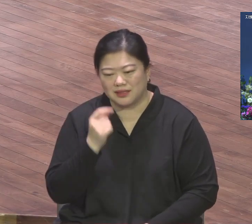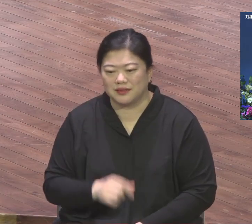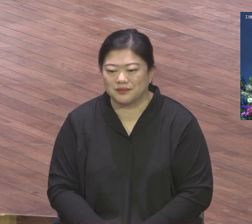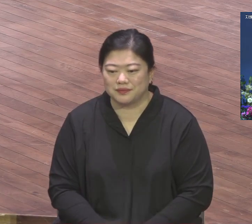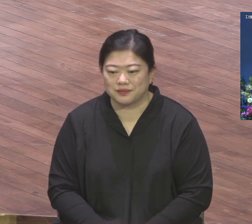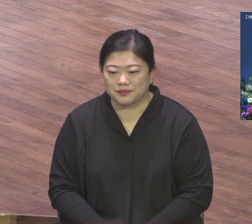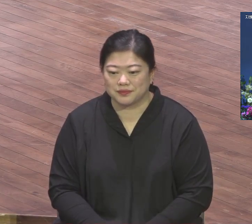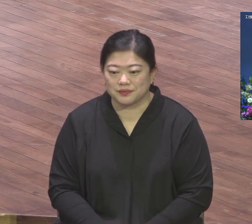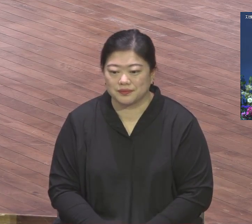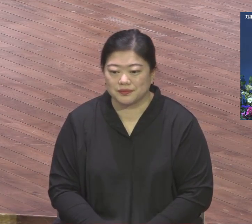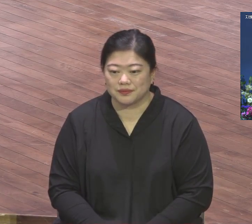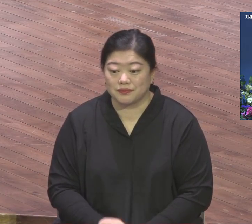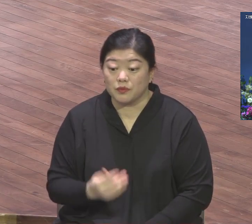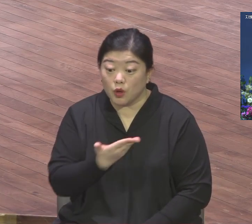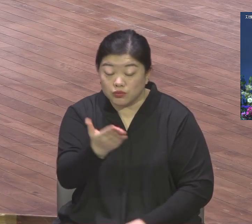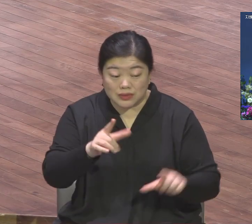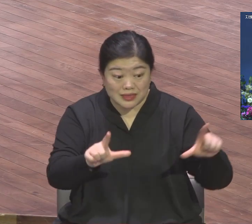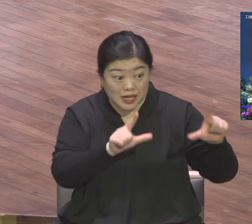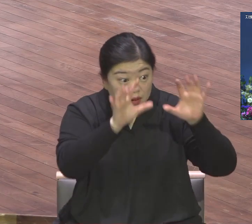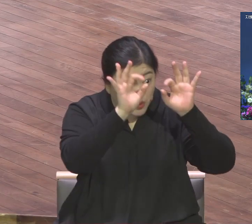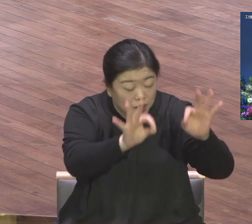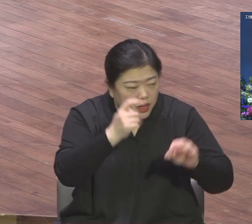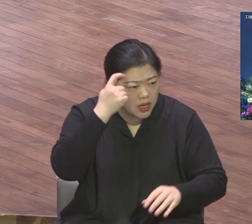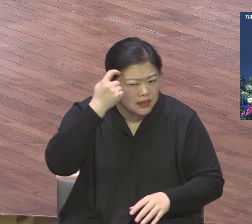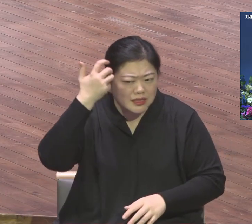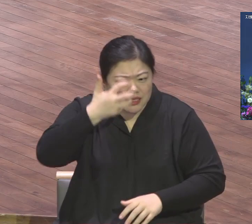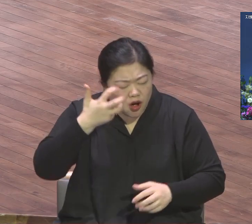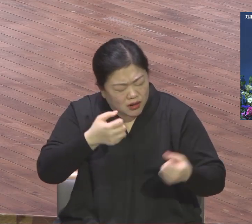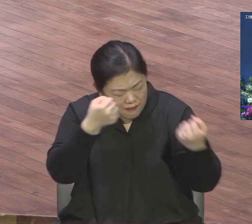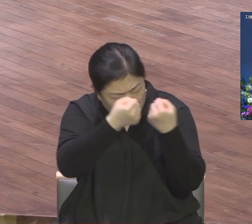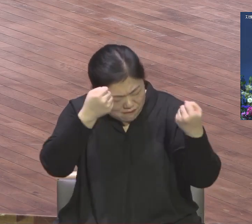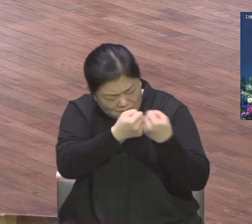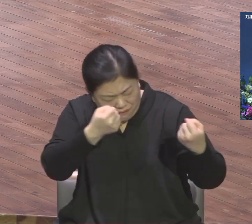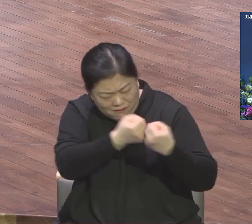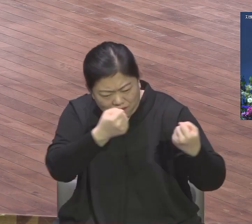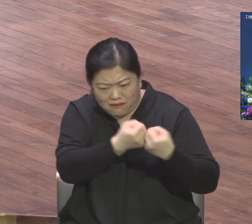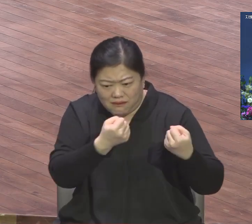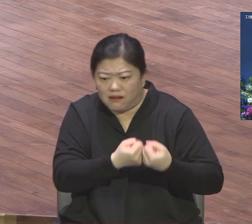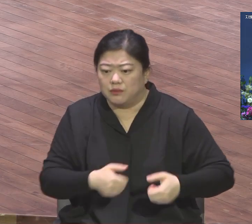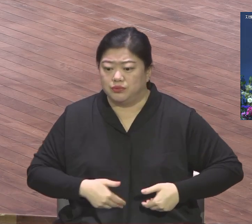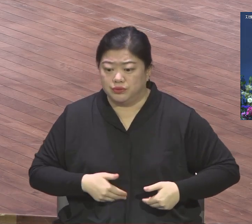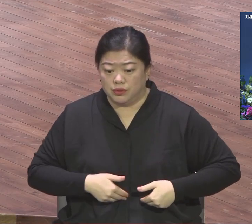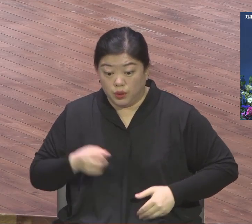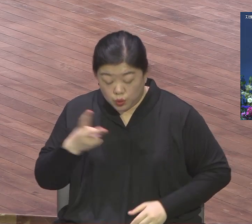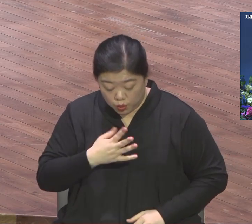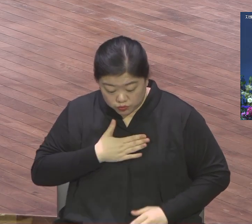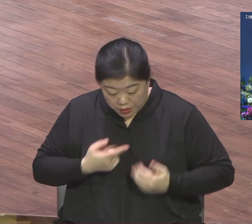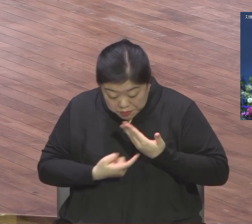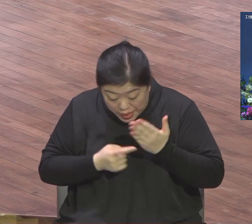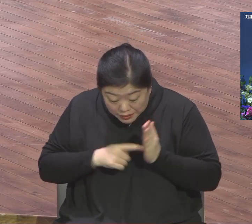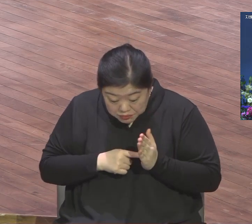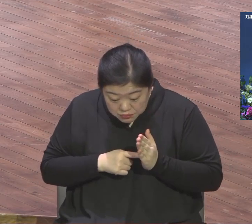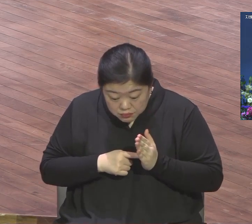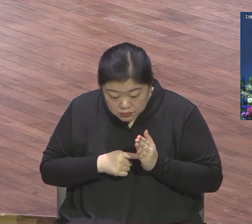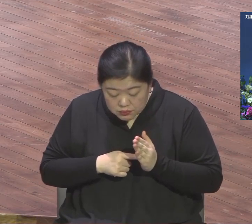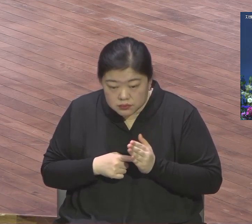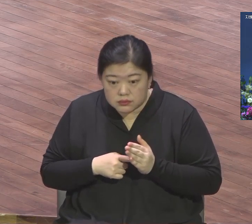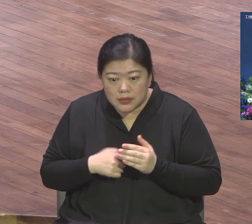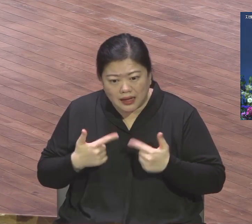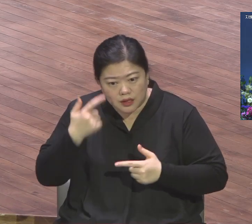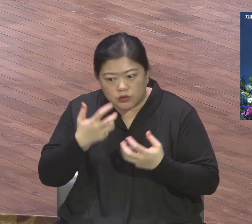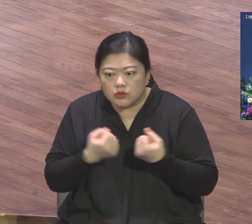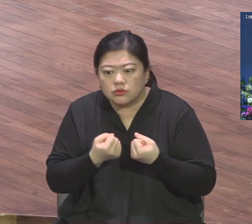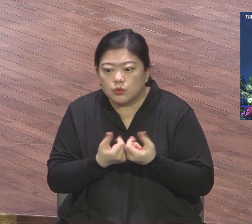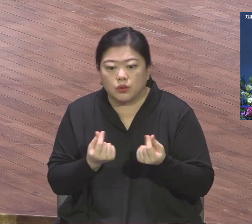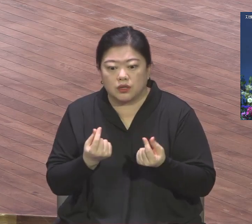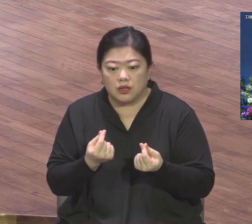영적 전쟁터예요. 아멘? 우리 마음이 영적 전쟁터라니까요. 어디, 딴 데가 어디 있어요? 내 마음이지.